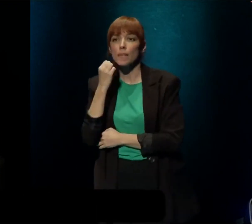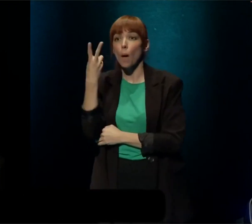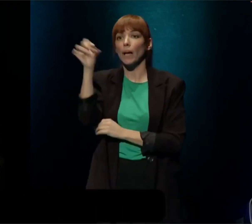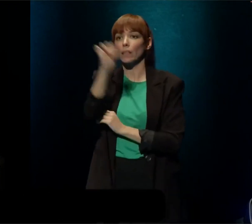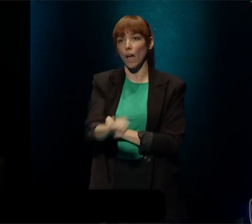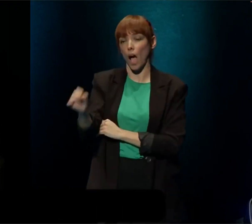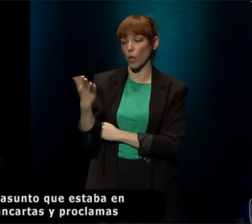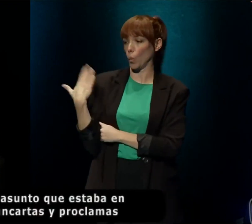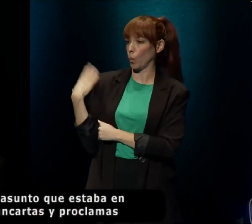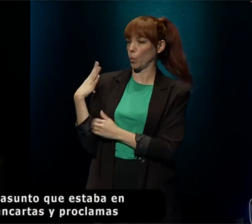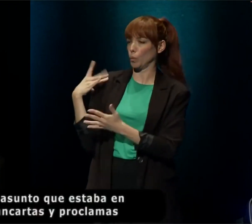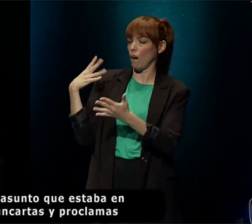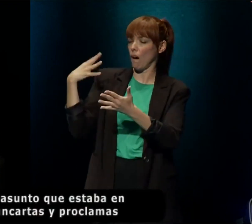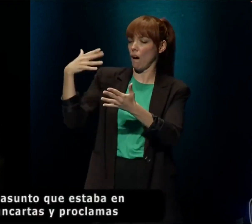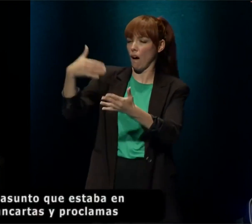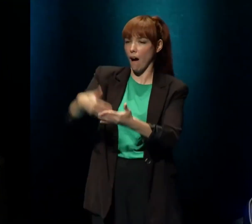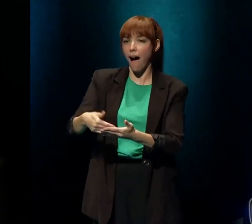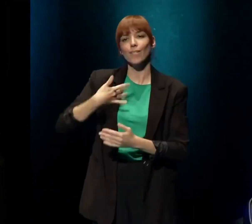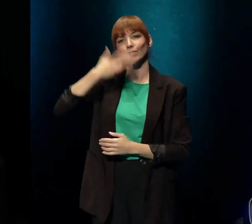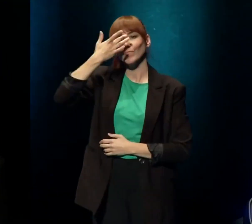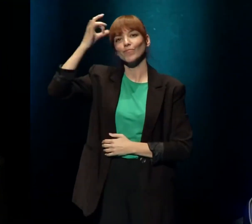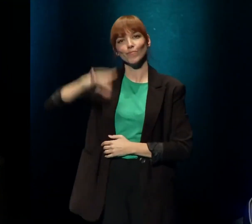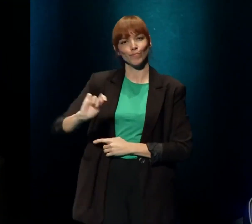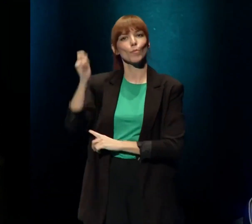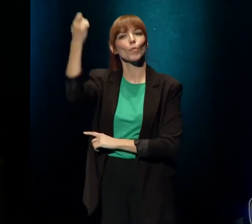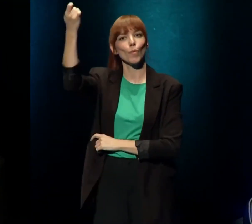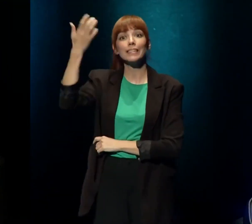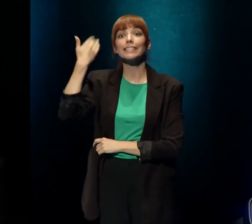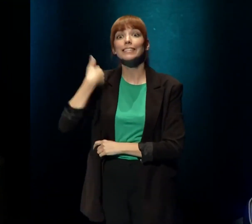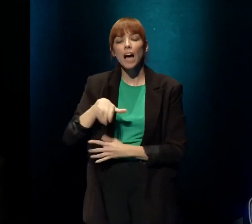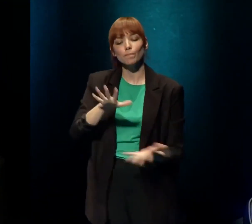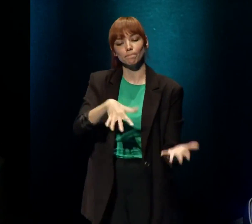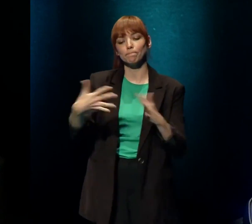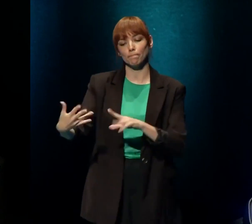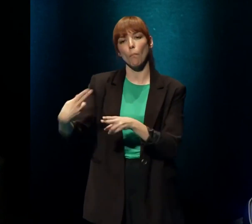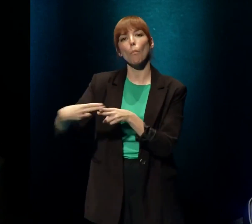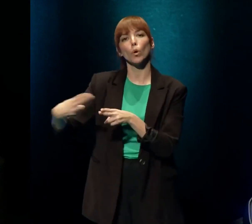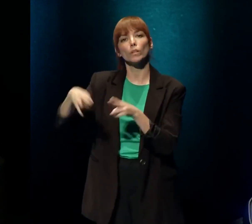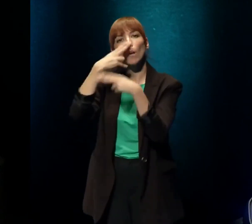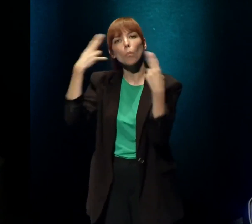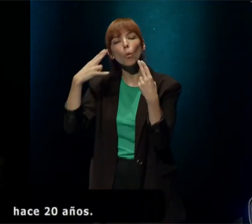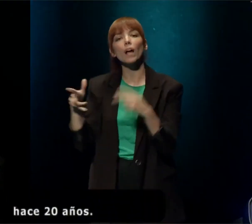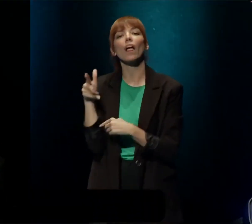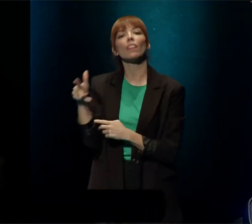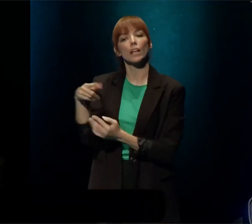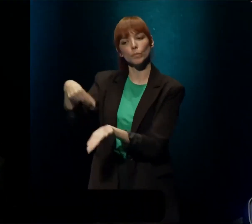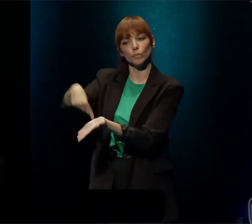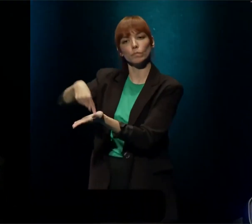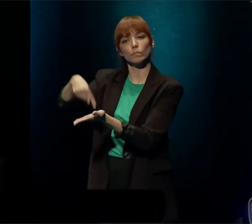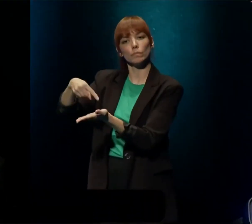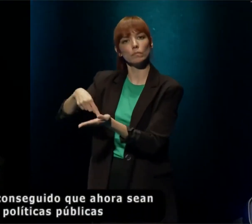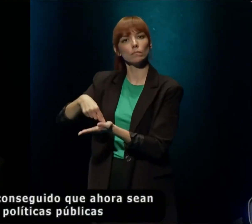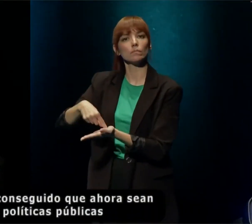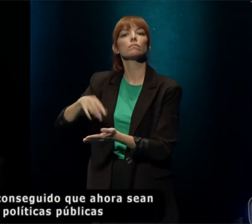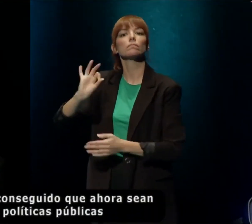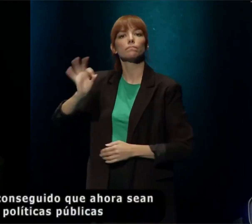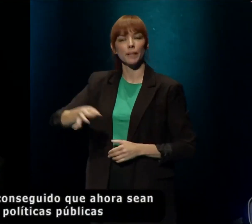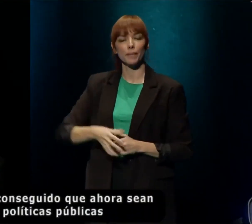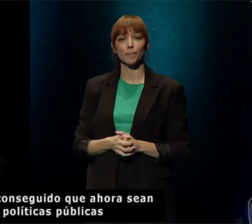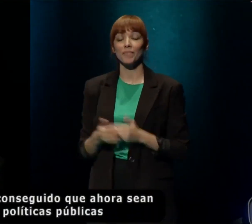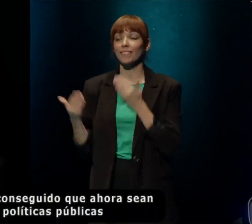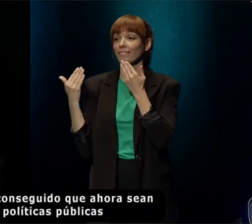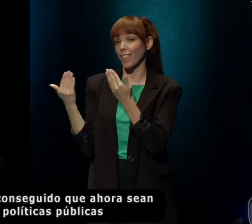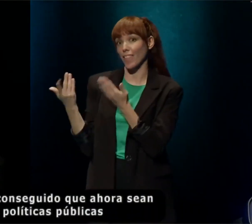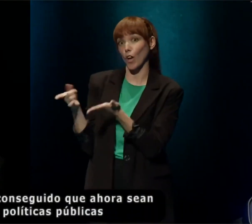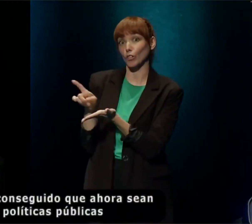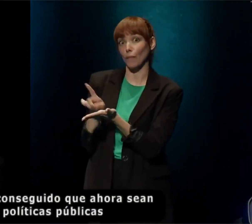habéis conseguido que ahora sean políticas públicas y derechos exigibles. Gracias de nuevo